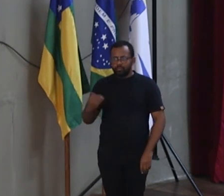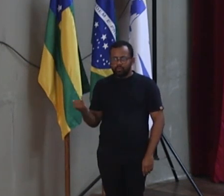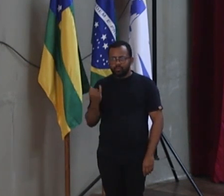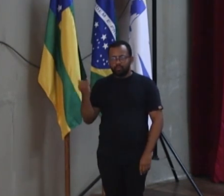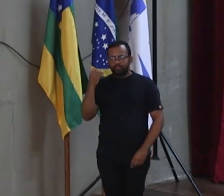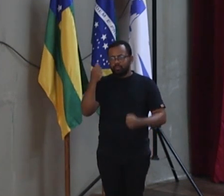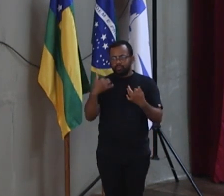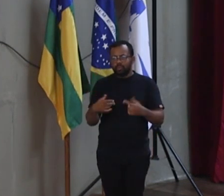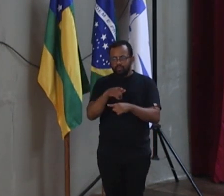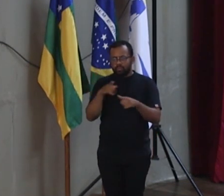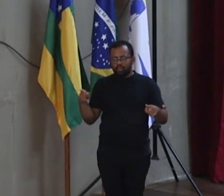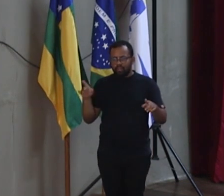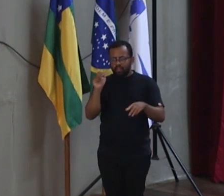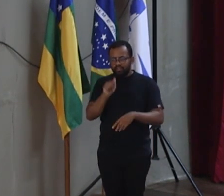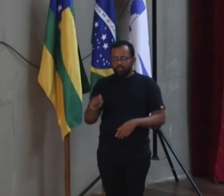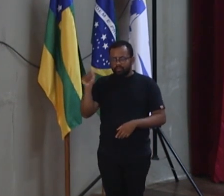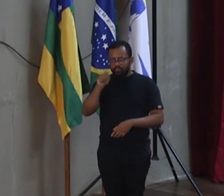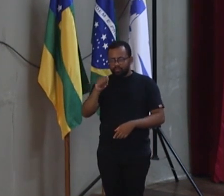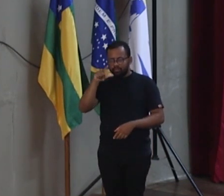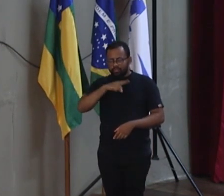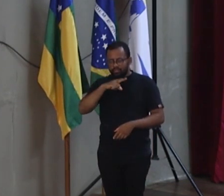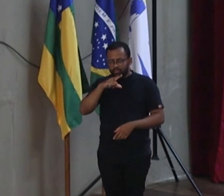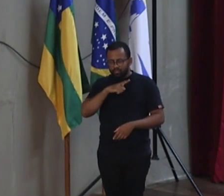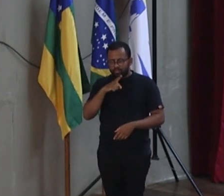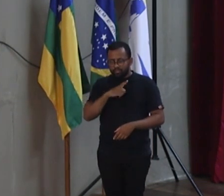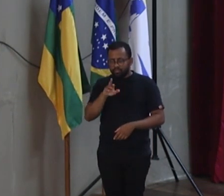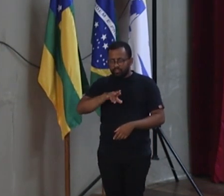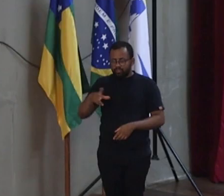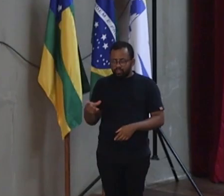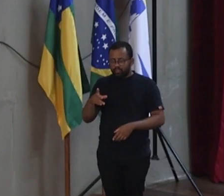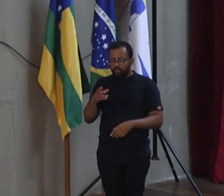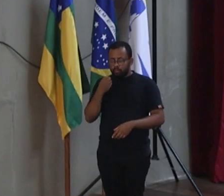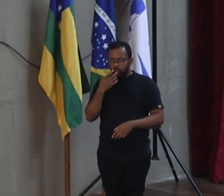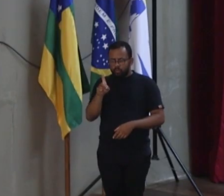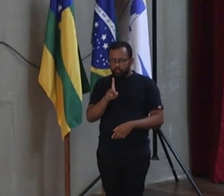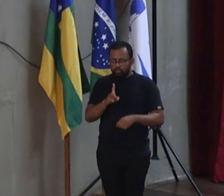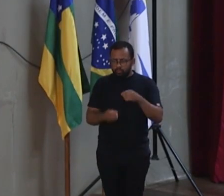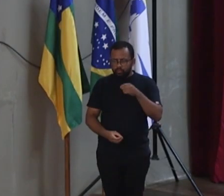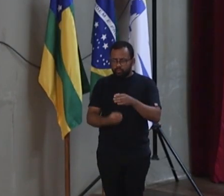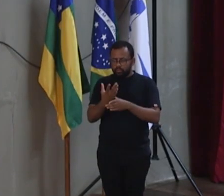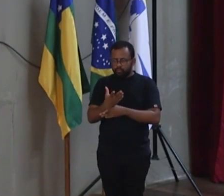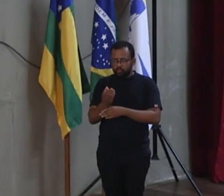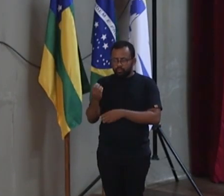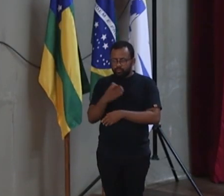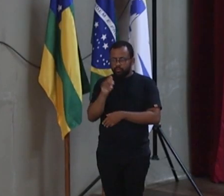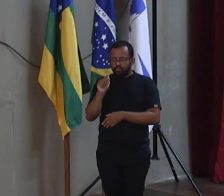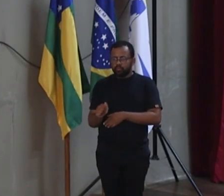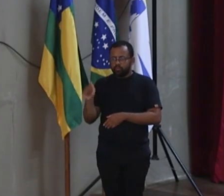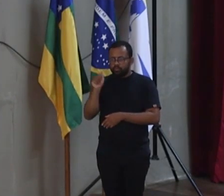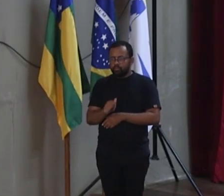Importante dizer que as associações existentes não eram muito favoráveis à criação de uma nova associação.